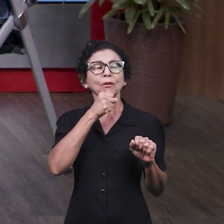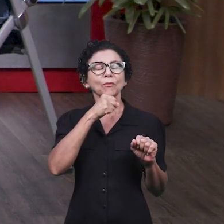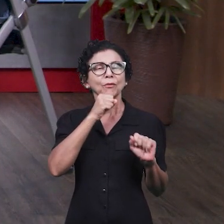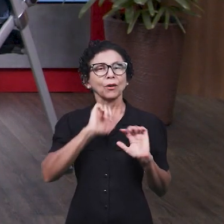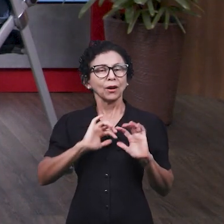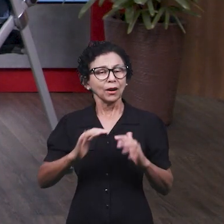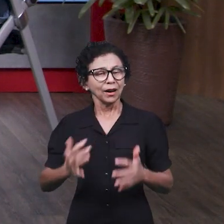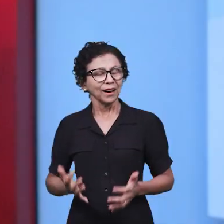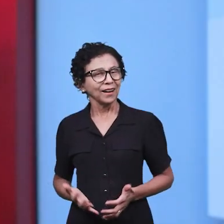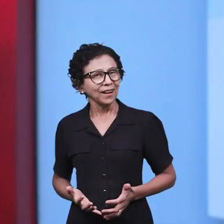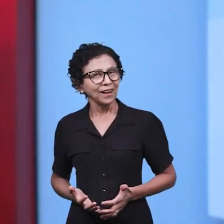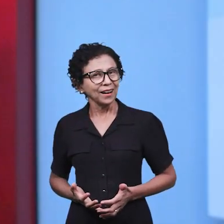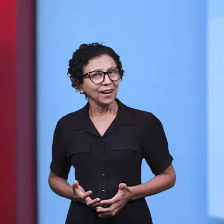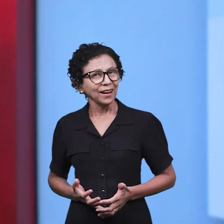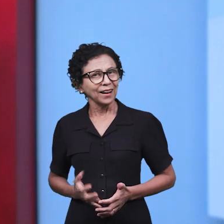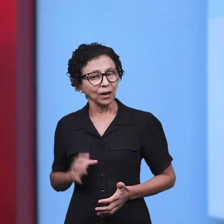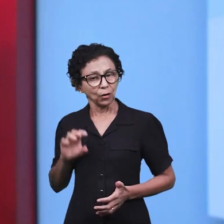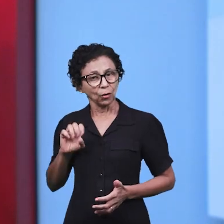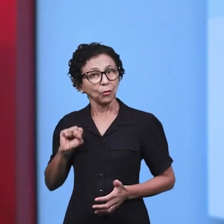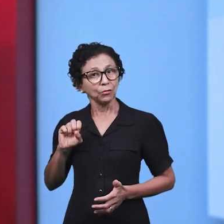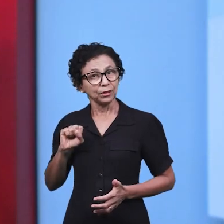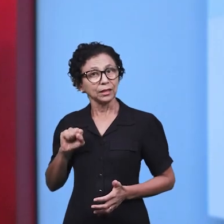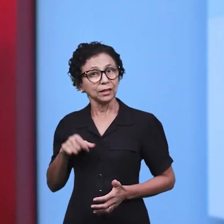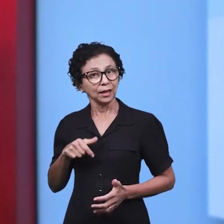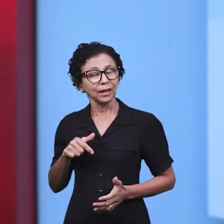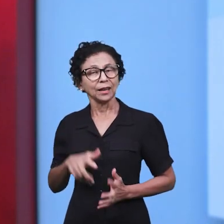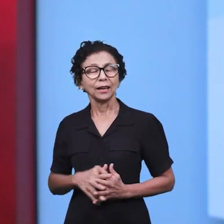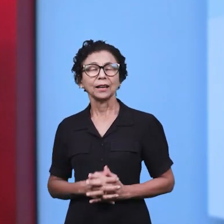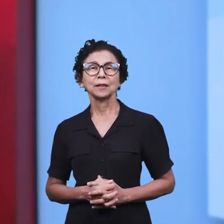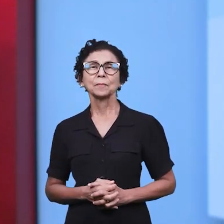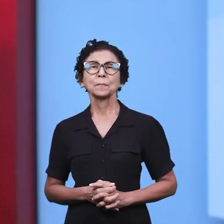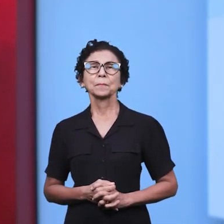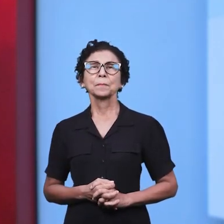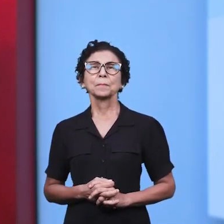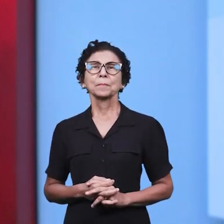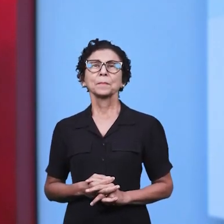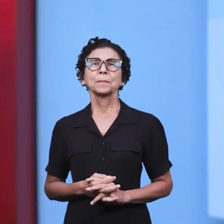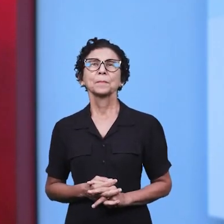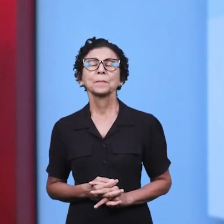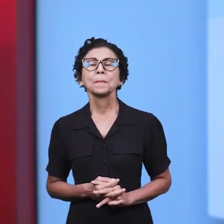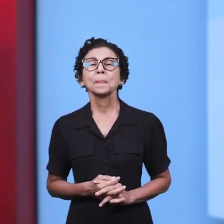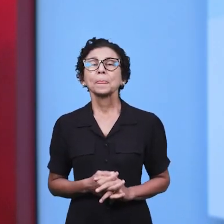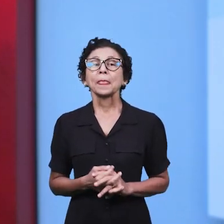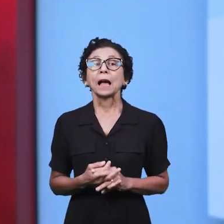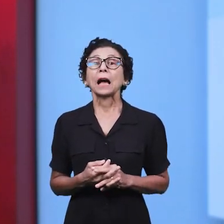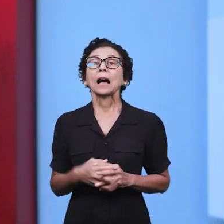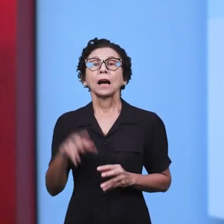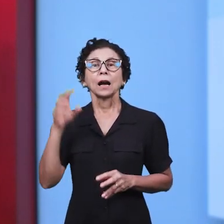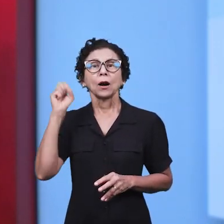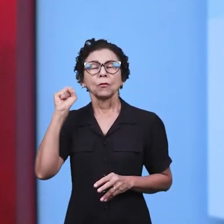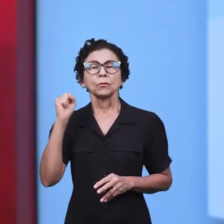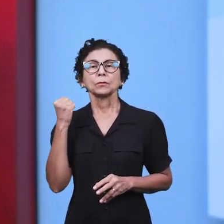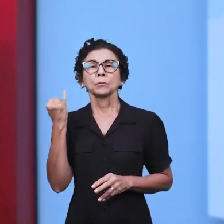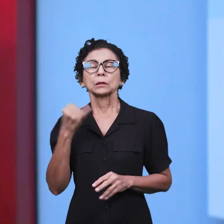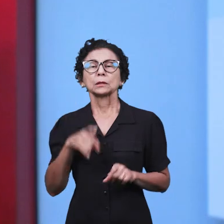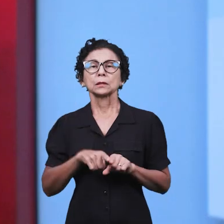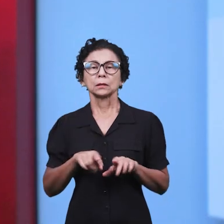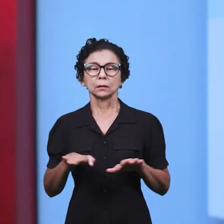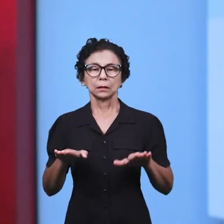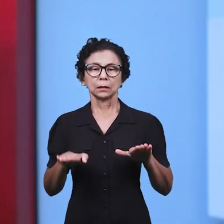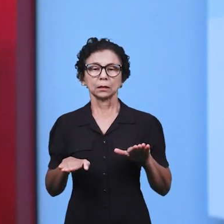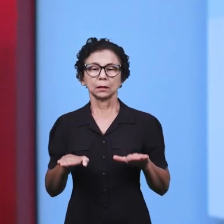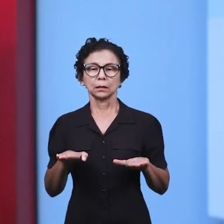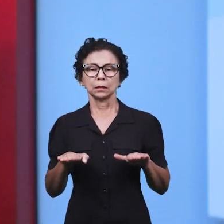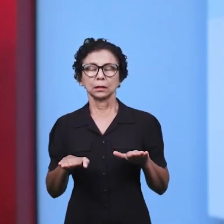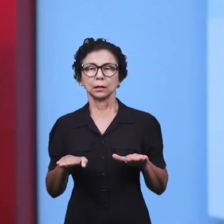materno. E é importantíssimo, não só pela audição em si, mas a questão do equilíbrio, da concentração,